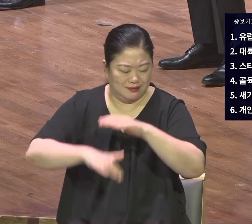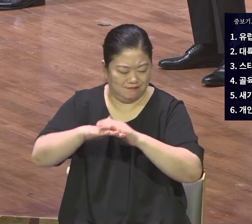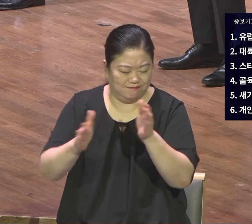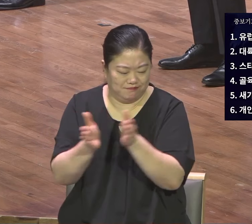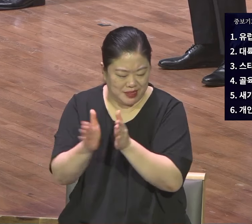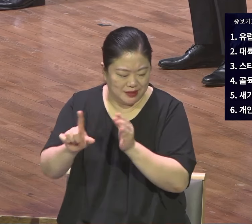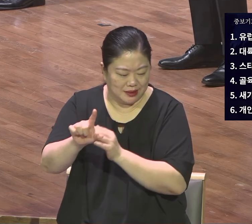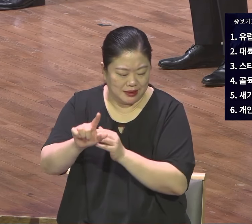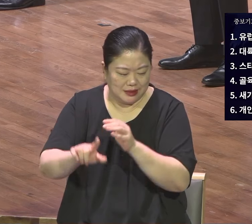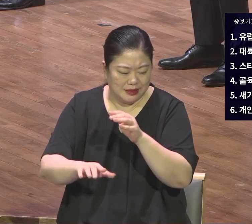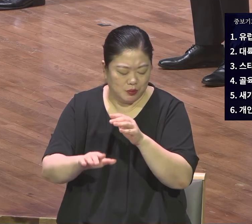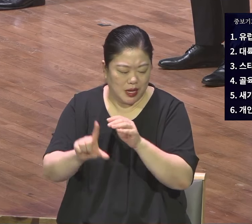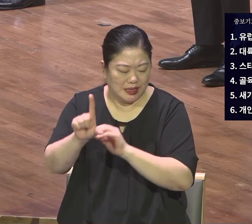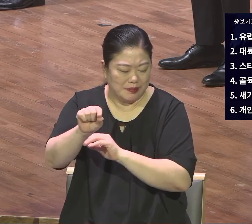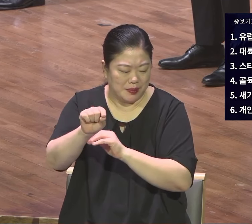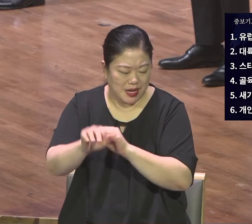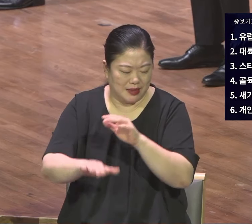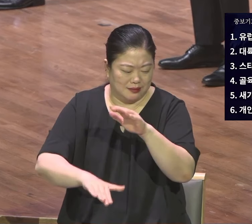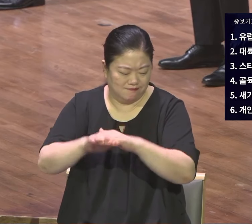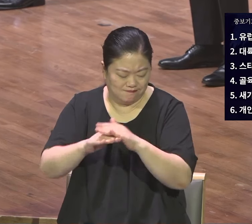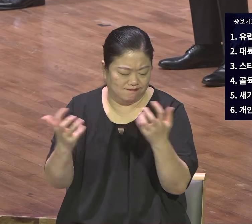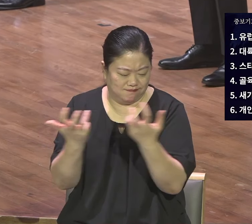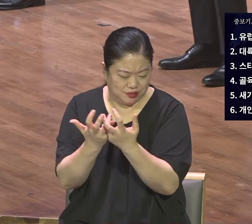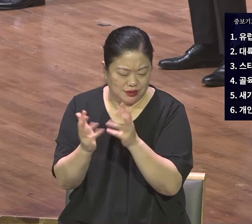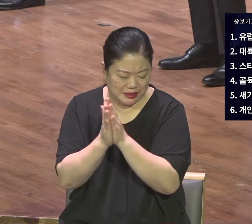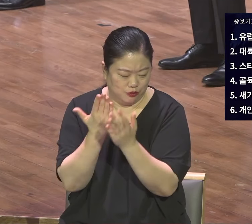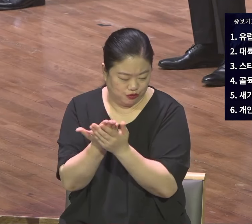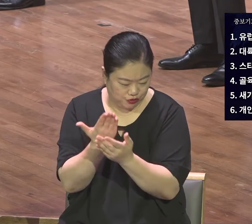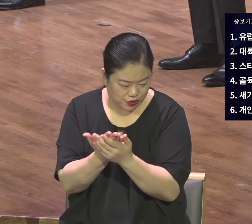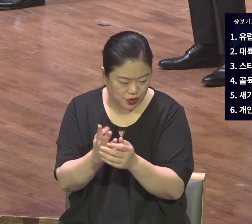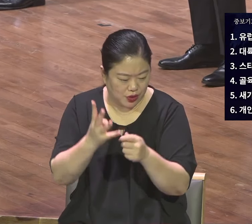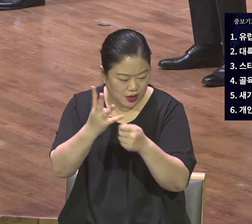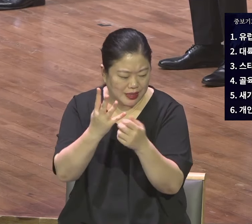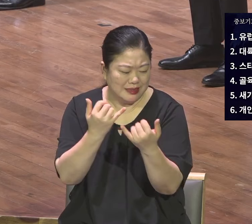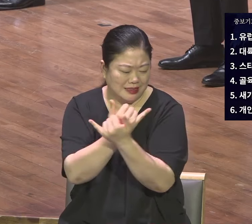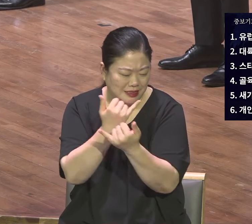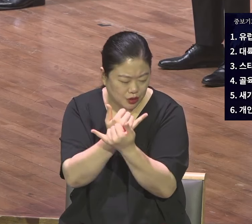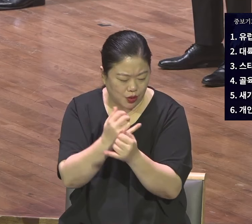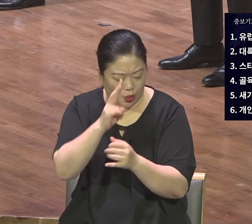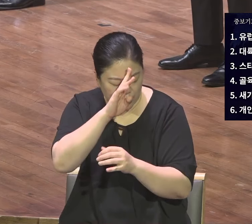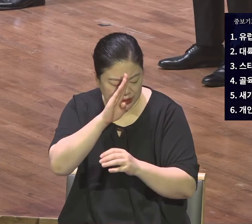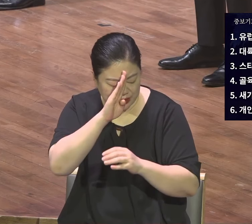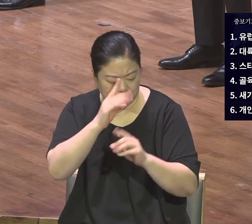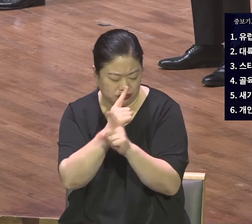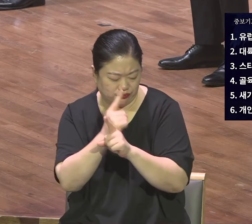축복을 체험케 하여 주시옵소서. 우리 주여 한번 외치고 기도하겠습니다. 주여